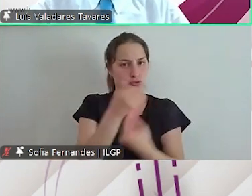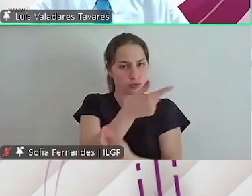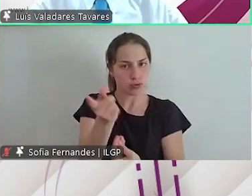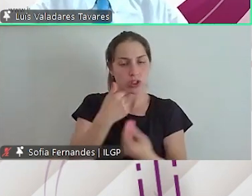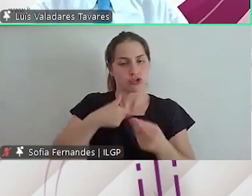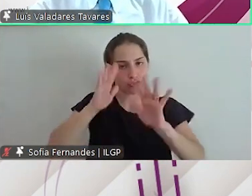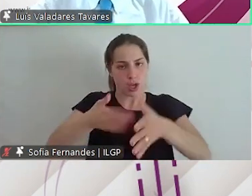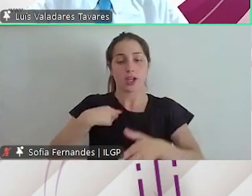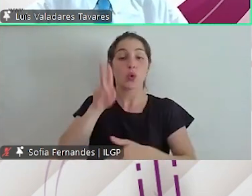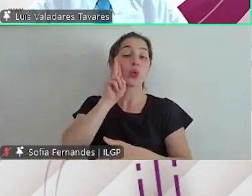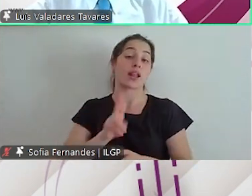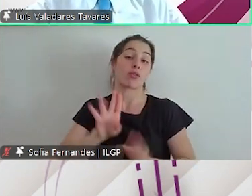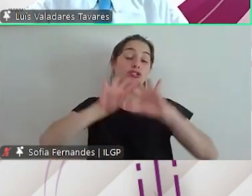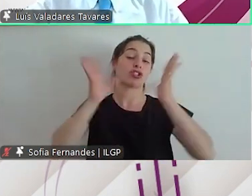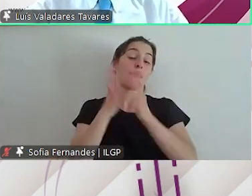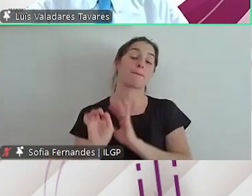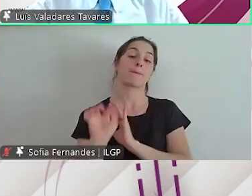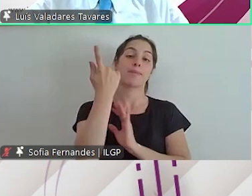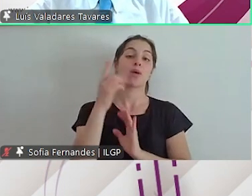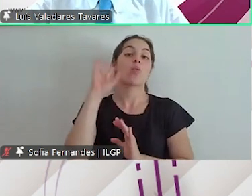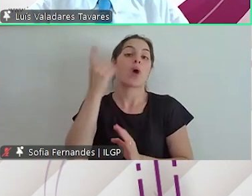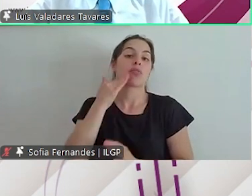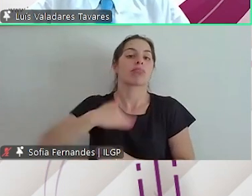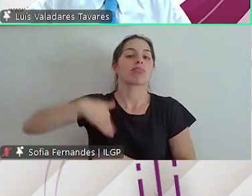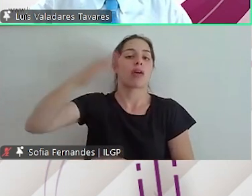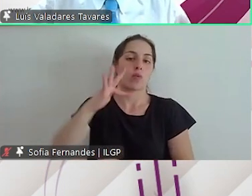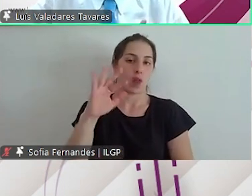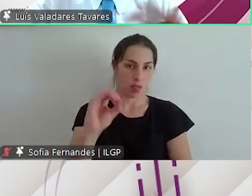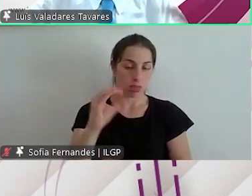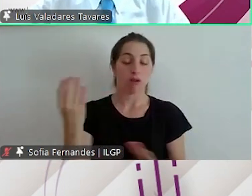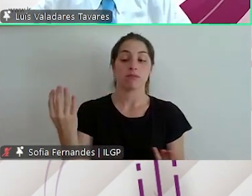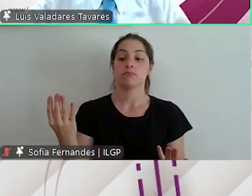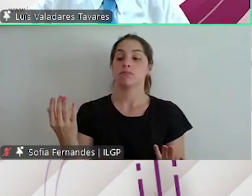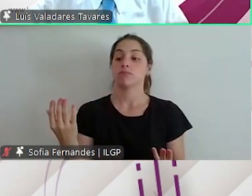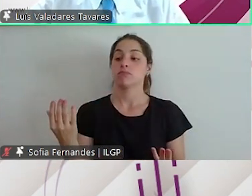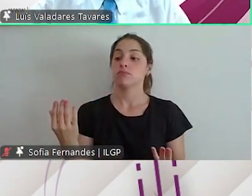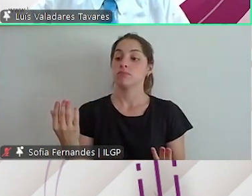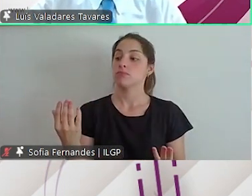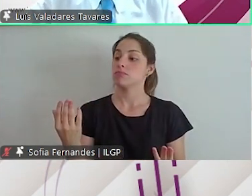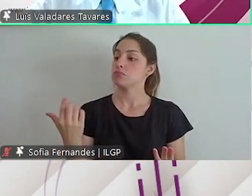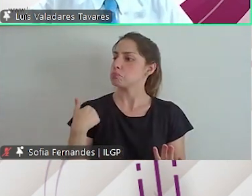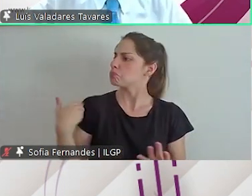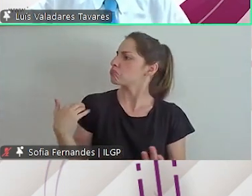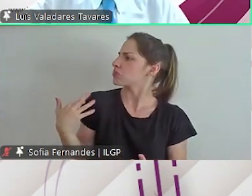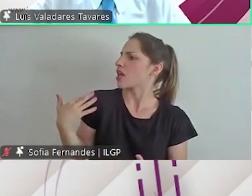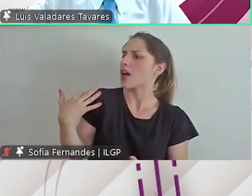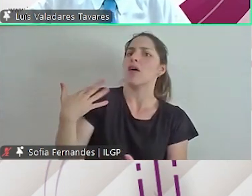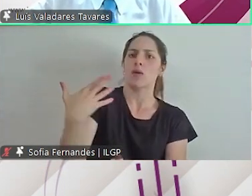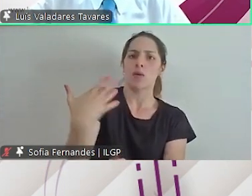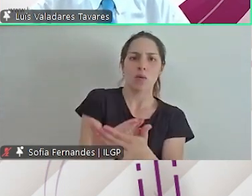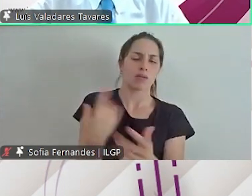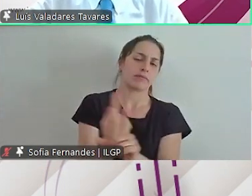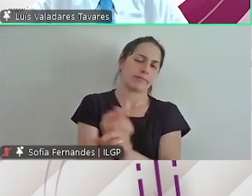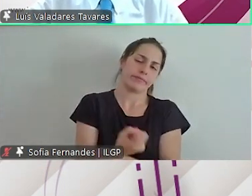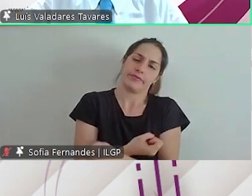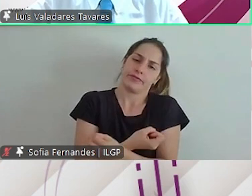diretor-geral, tinha 40 e poucos anos, e portanto já, de uma forma ou de outra, tenho tido sempre interseções muito valiosas e muito